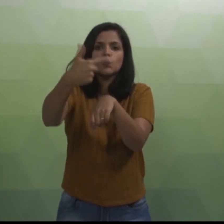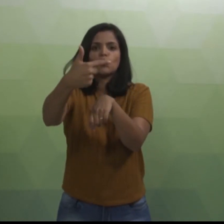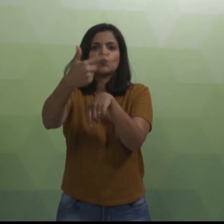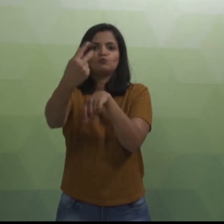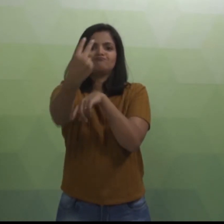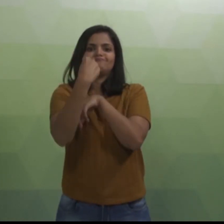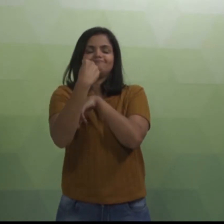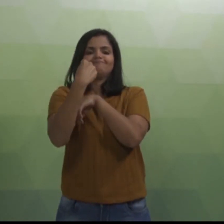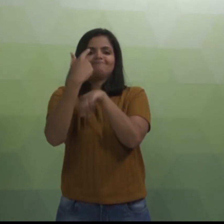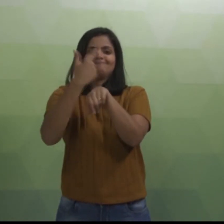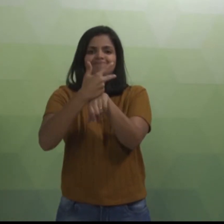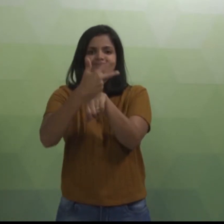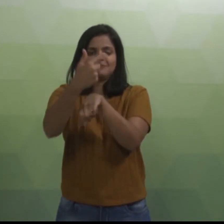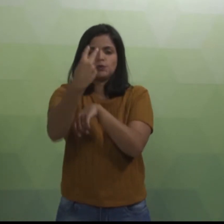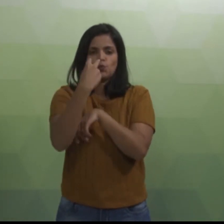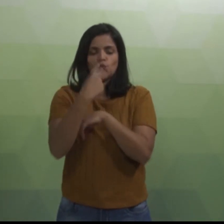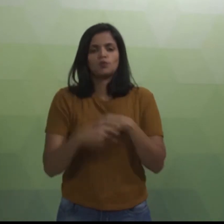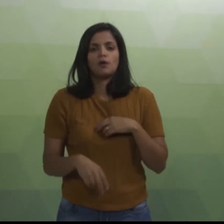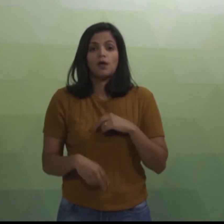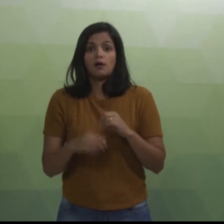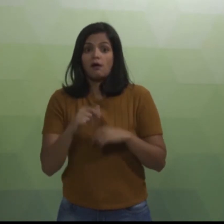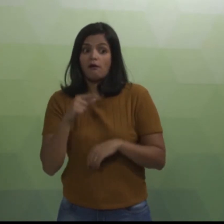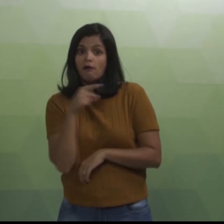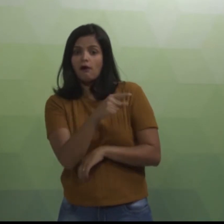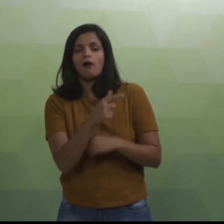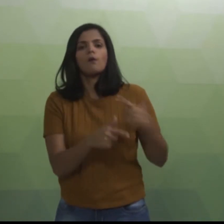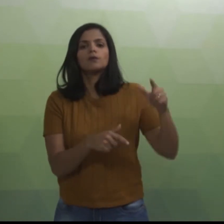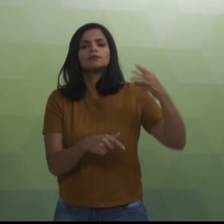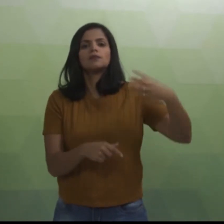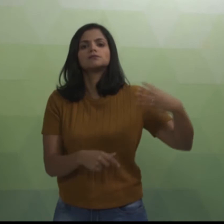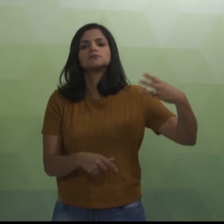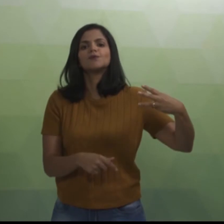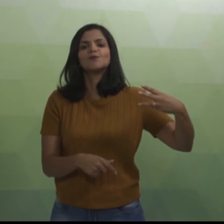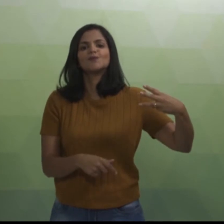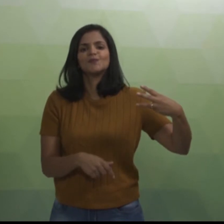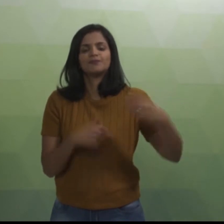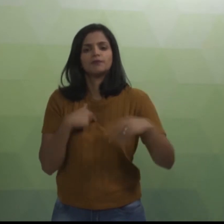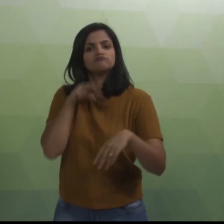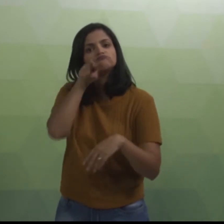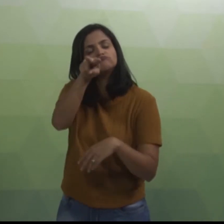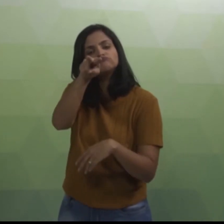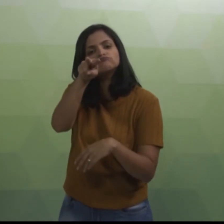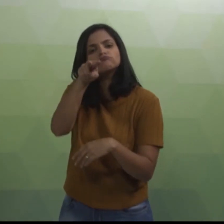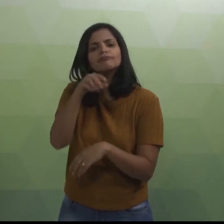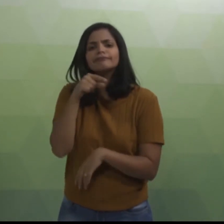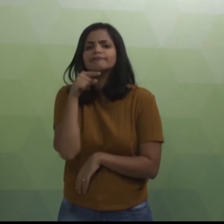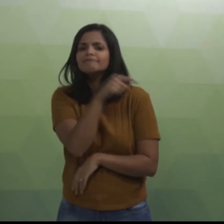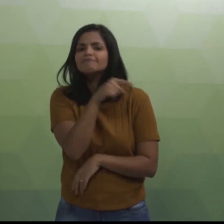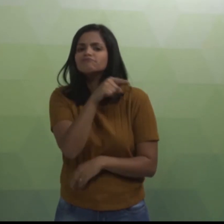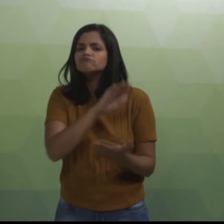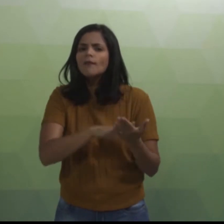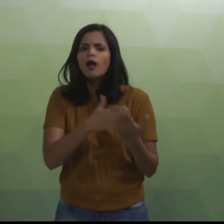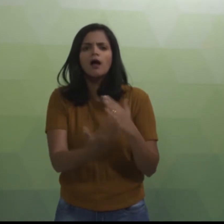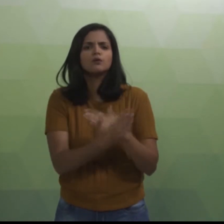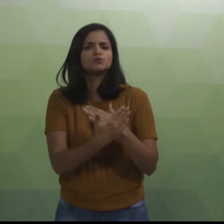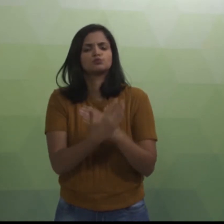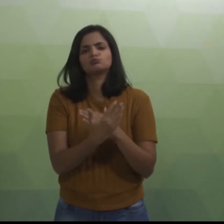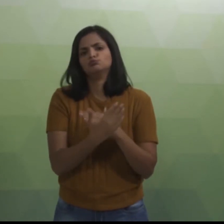Se eu faço, vou conversar com você, responsável pela filmagem. Então, eu aponto para frente. Então, eu sou a primeira